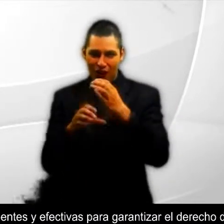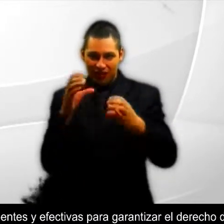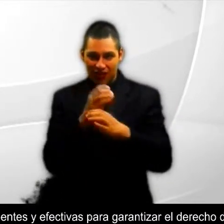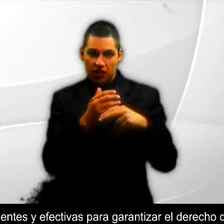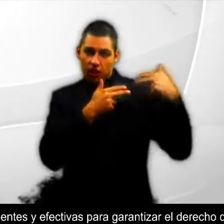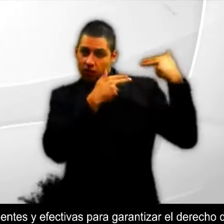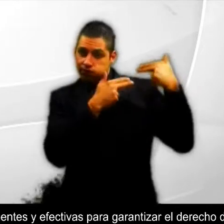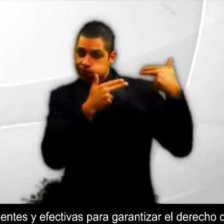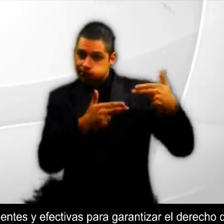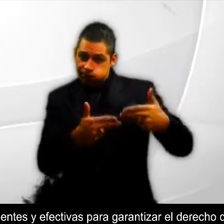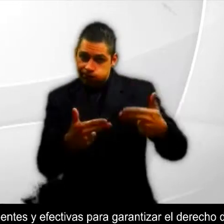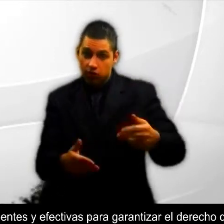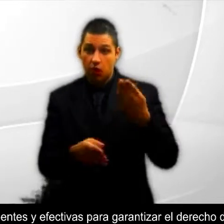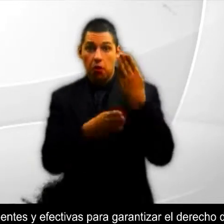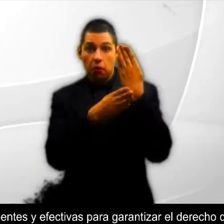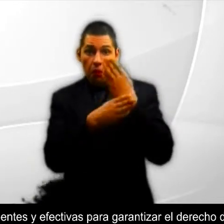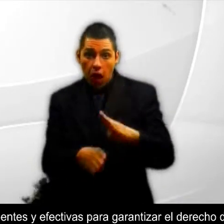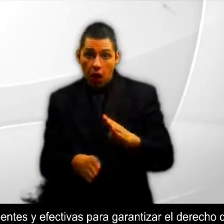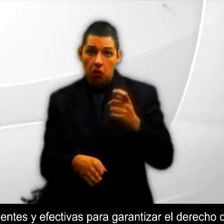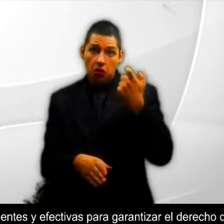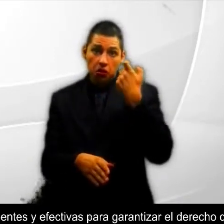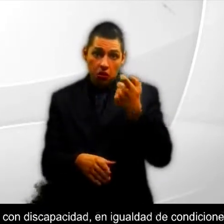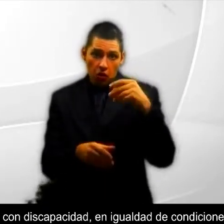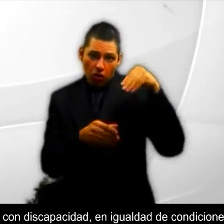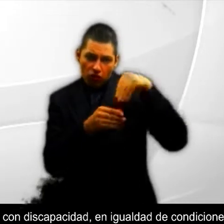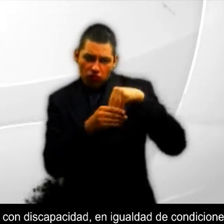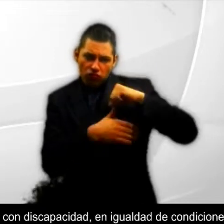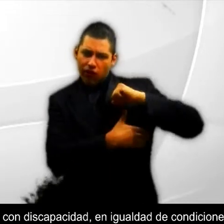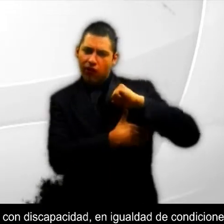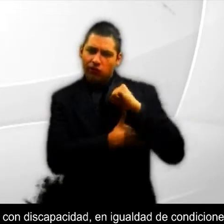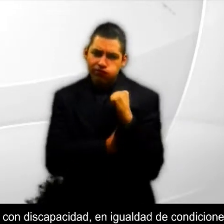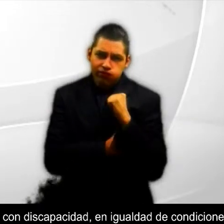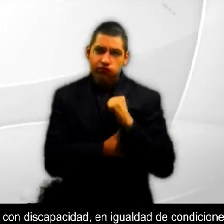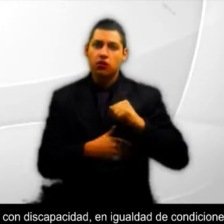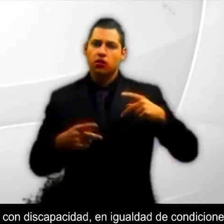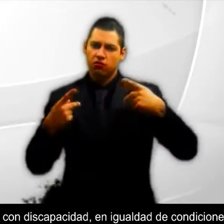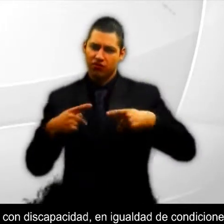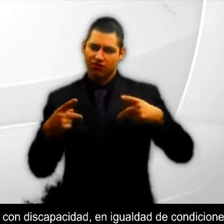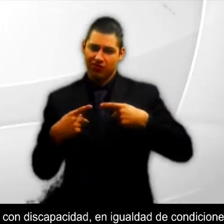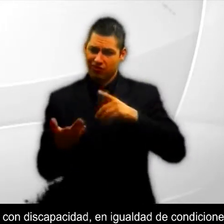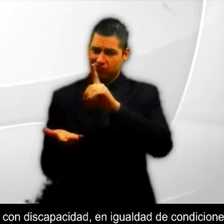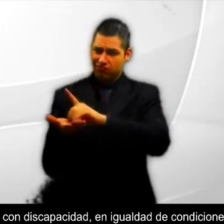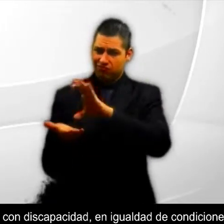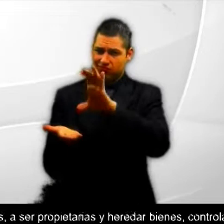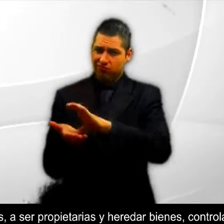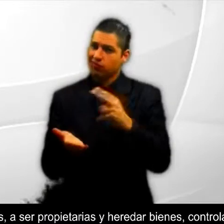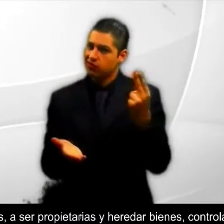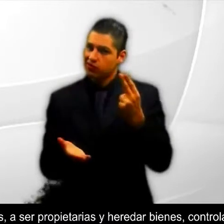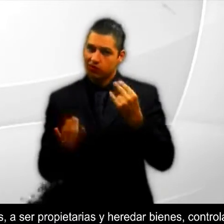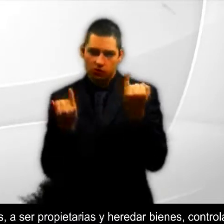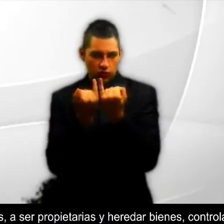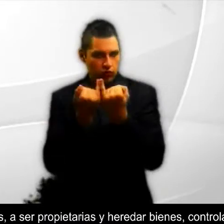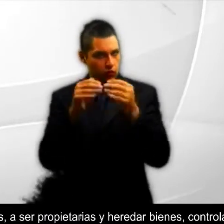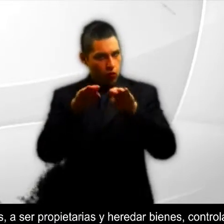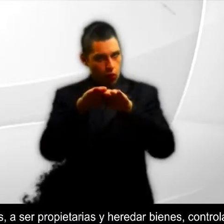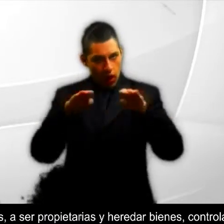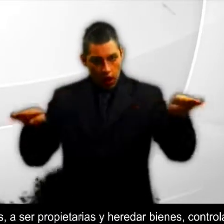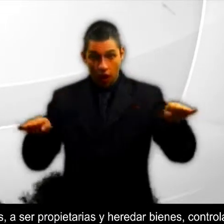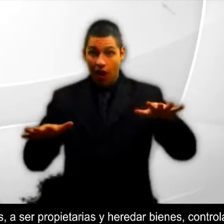efectivas para garantizar el derecho de las personas con discapacidad, en igualdad de condiciones con las demás, hacer propietarias